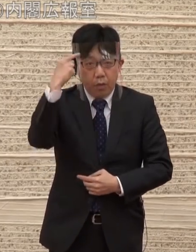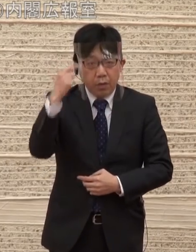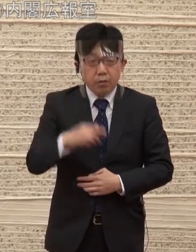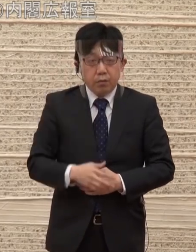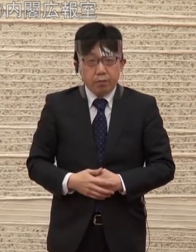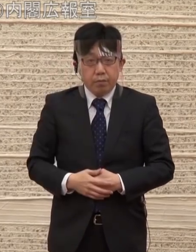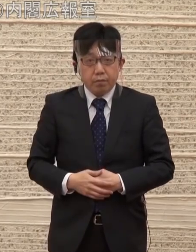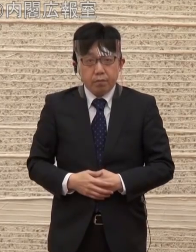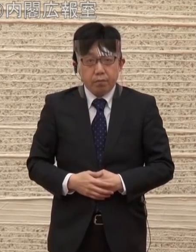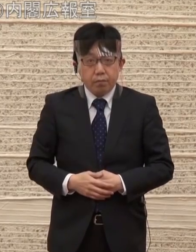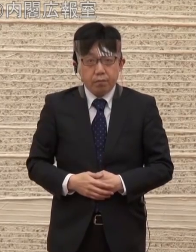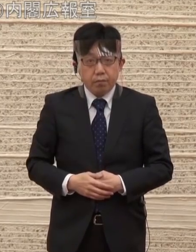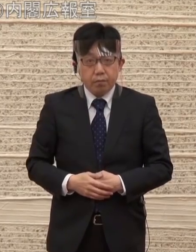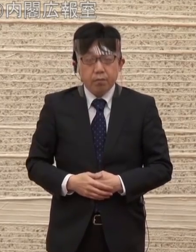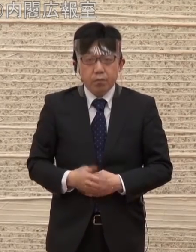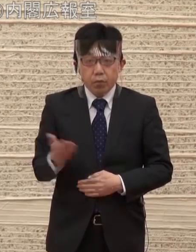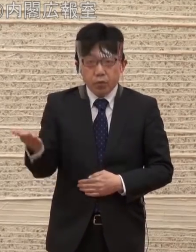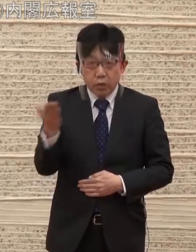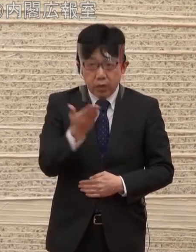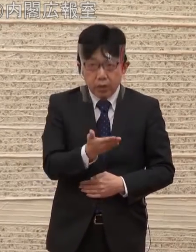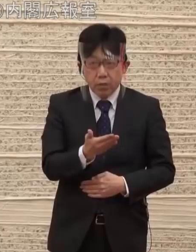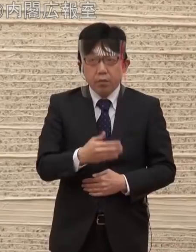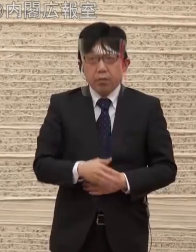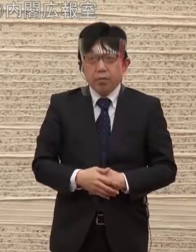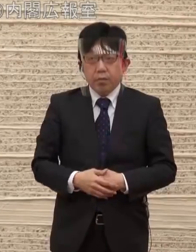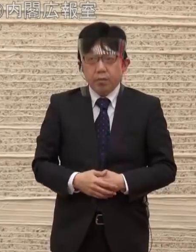方じゃあ菜々緒さん